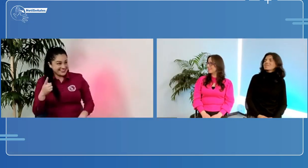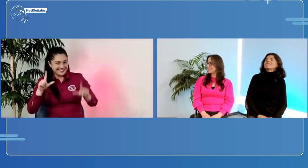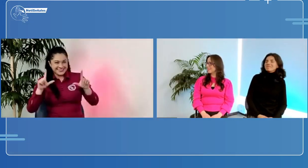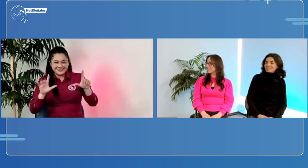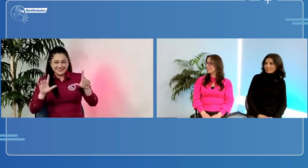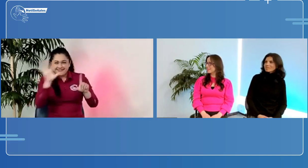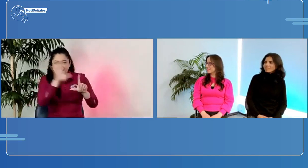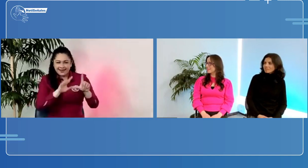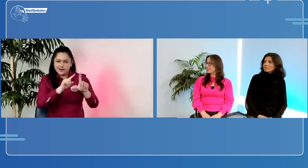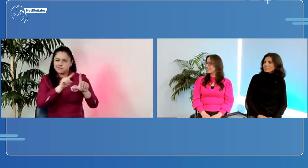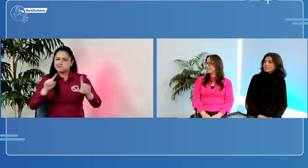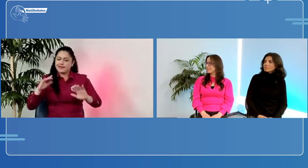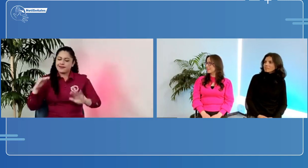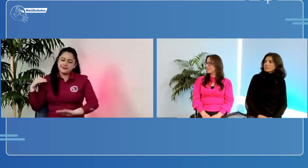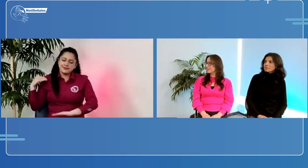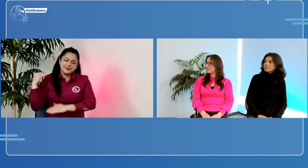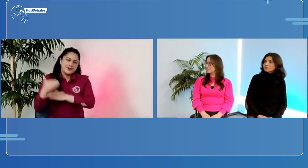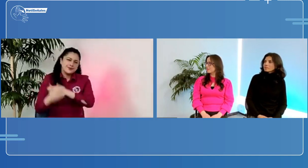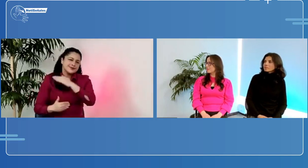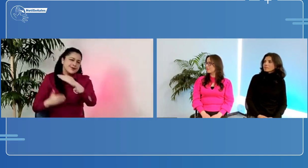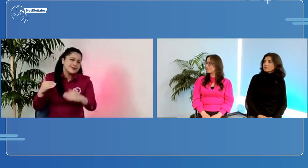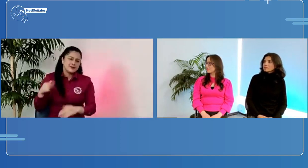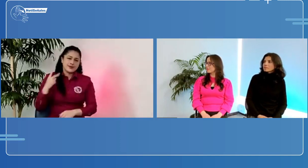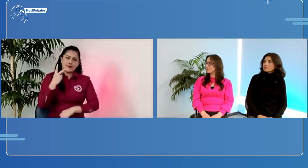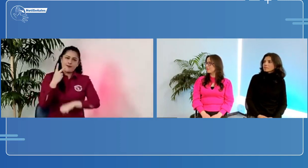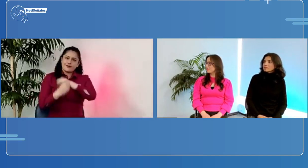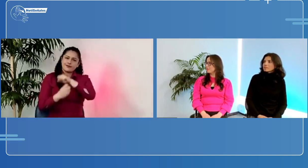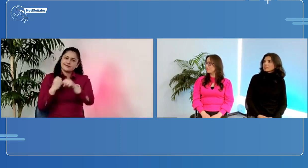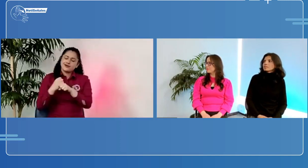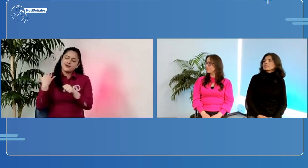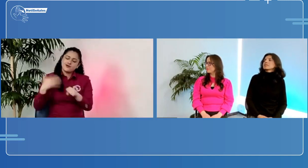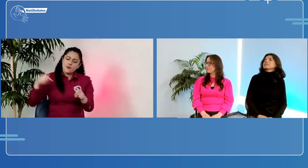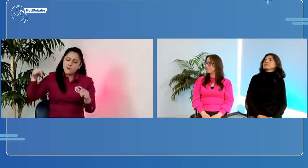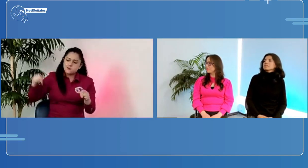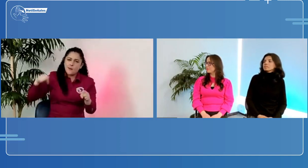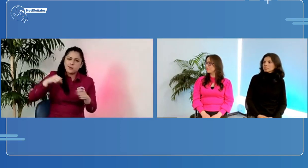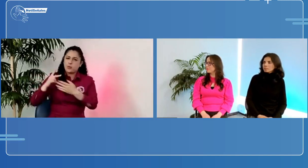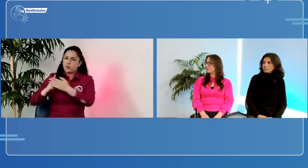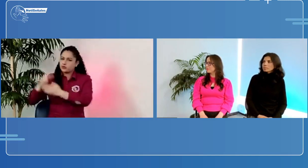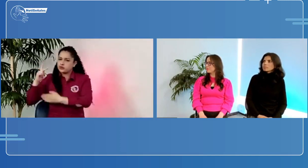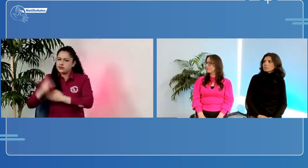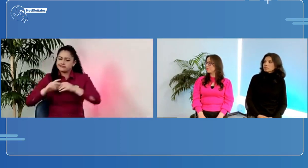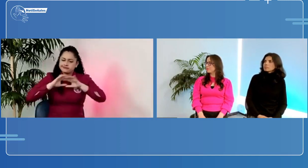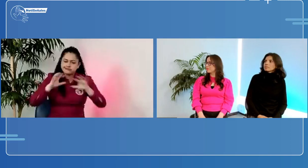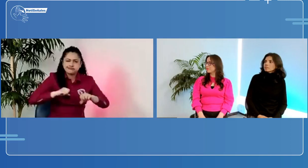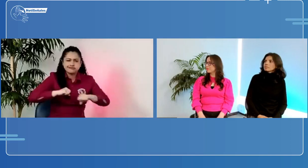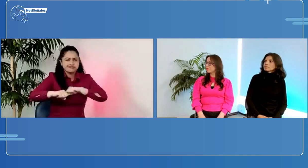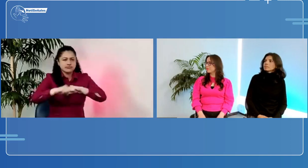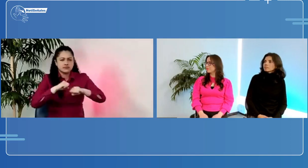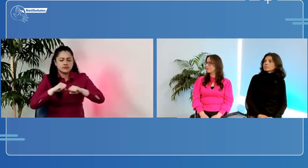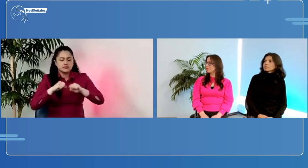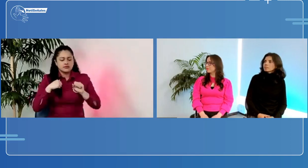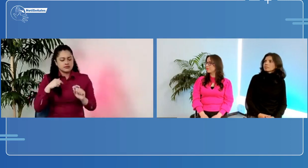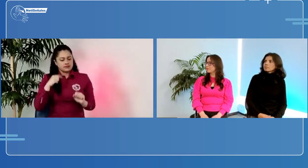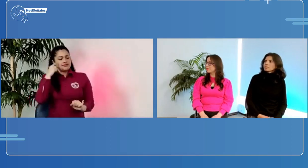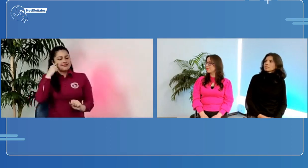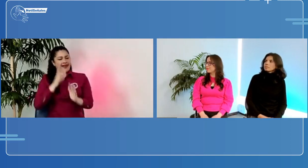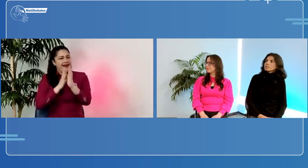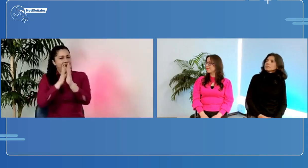Como vimos, este video fue un recuento de todo el proceso de 2 años de trabajo en este proyecto. Fue una